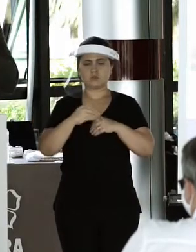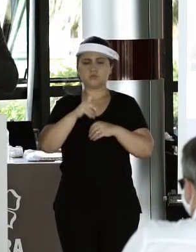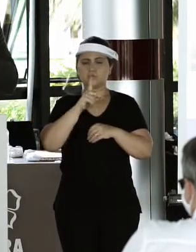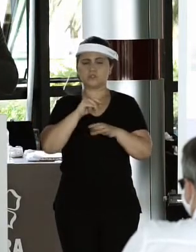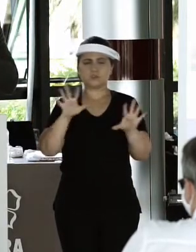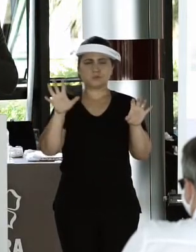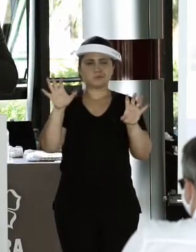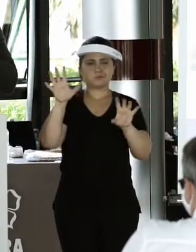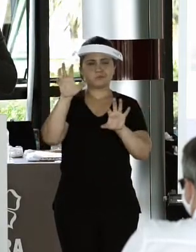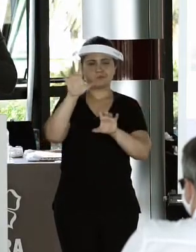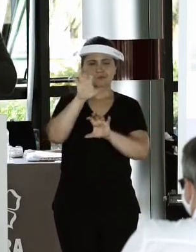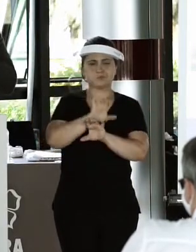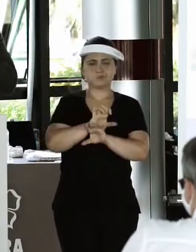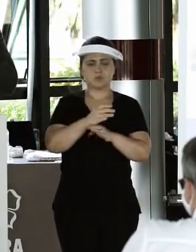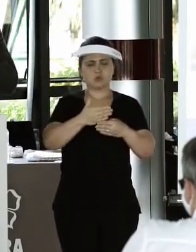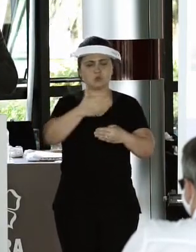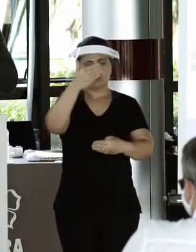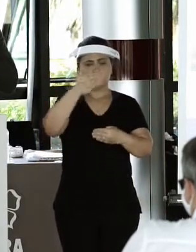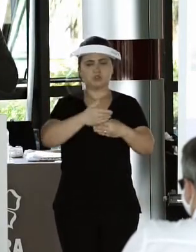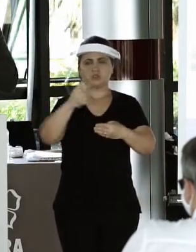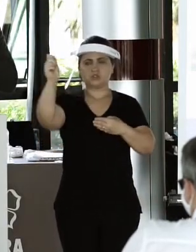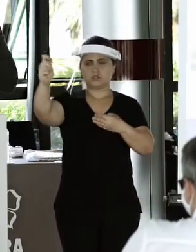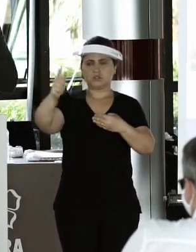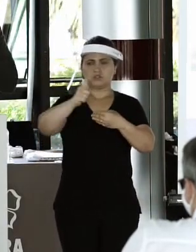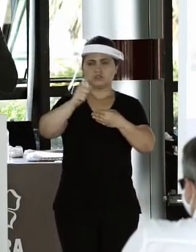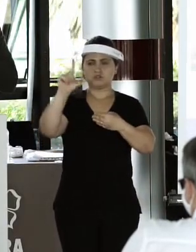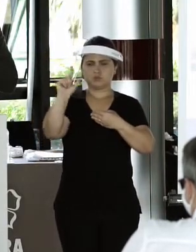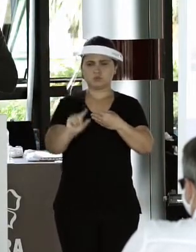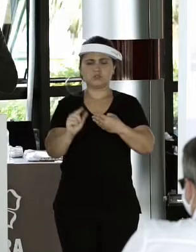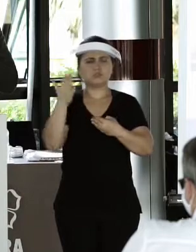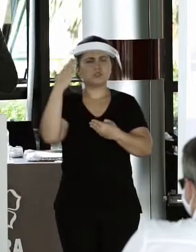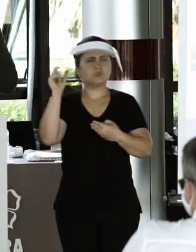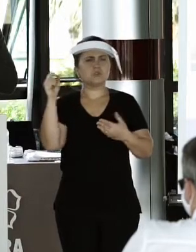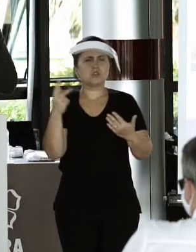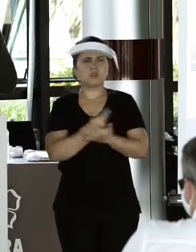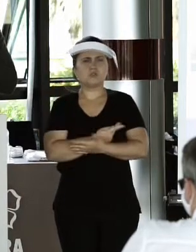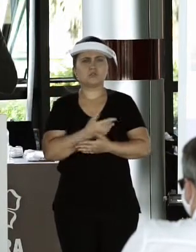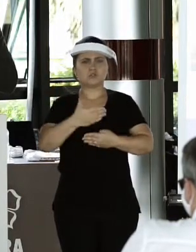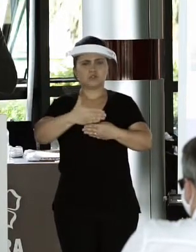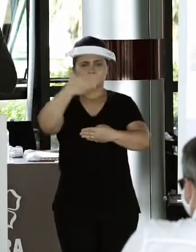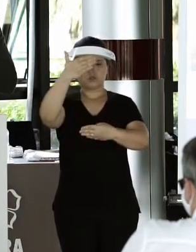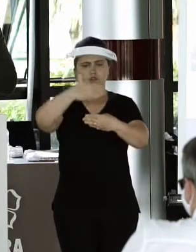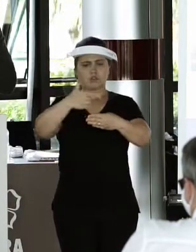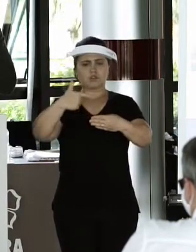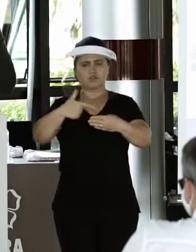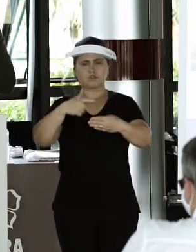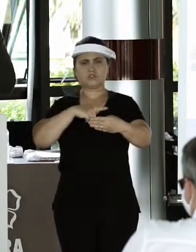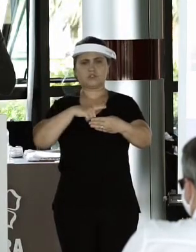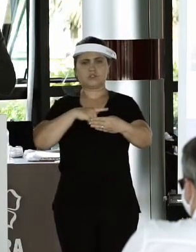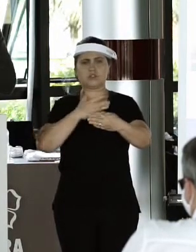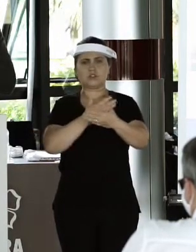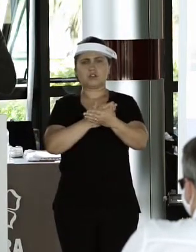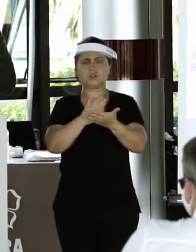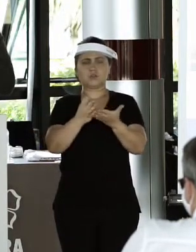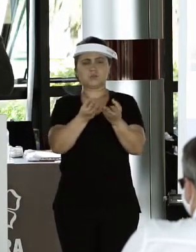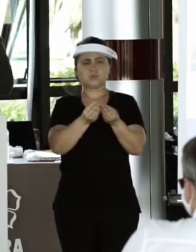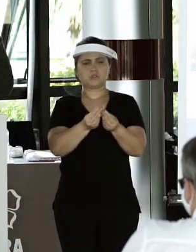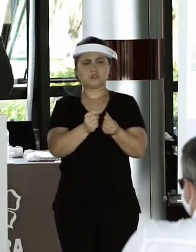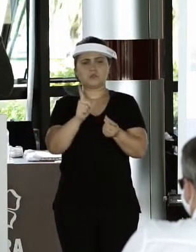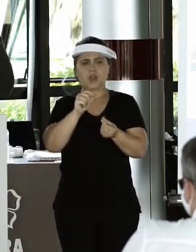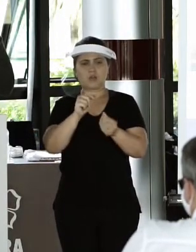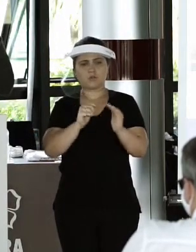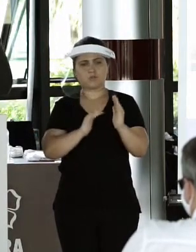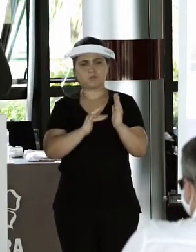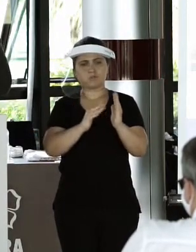e aí uma fachada que receba menos radiação. Sabe o que vai tender a acontecer naquela fachada? Ela vai tender a ter maior acúmulo